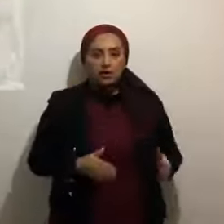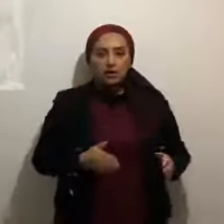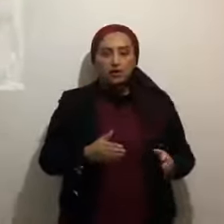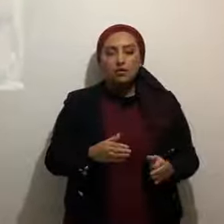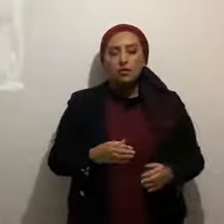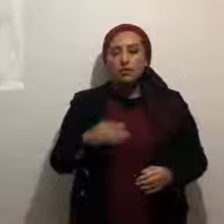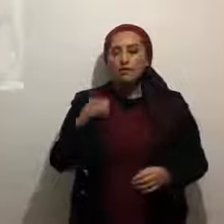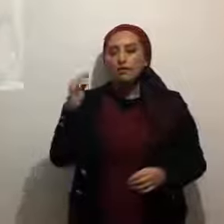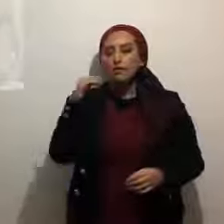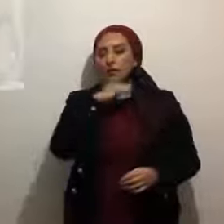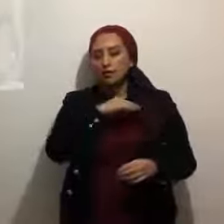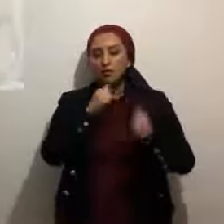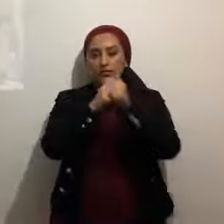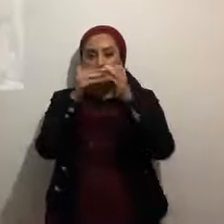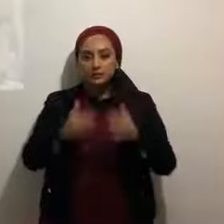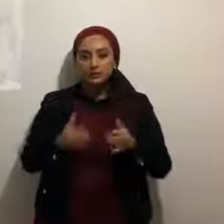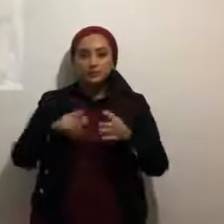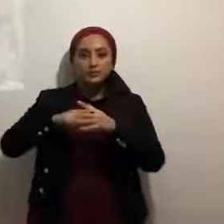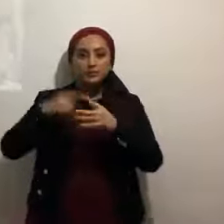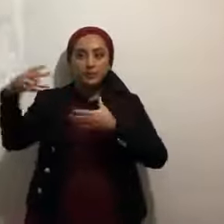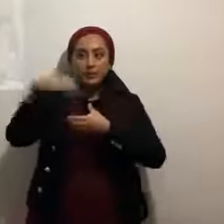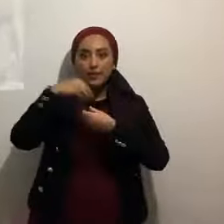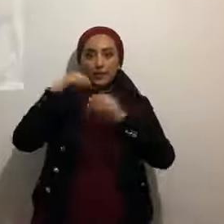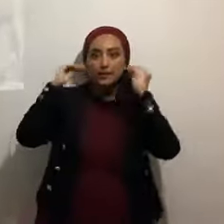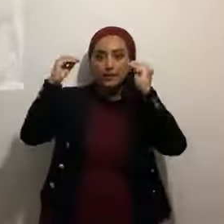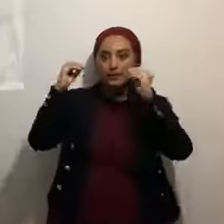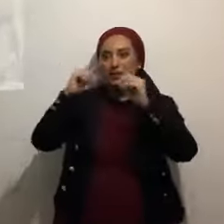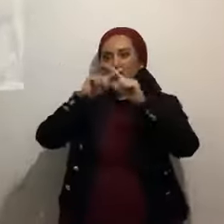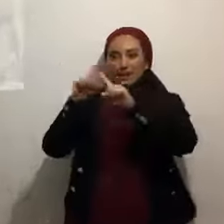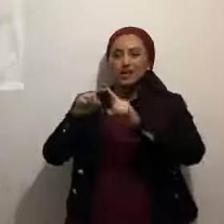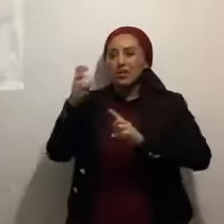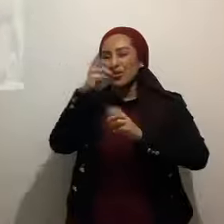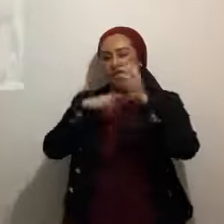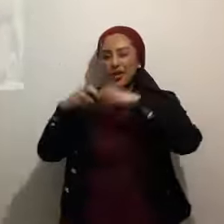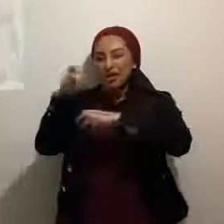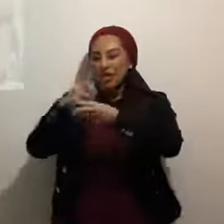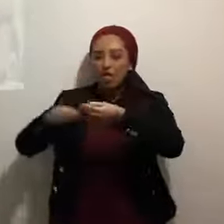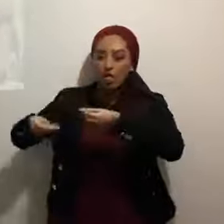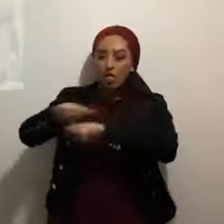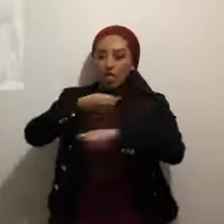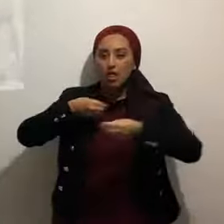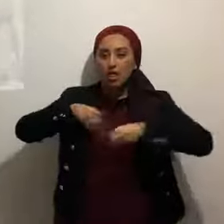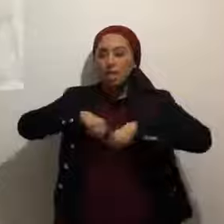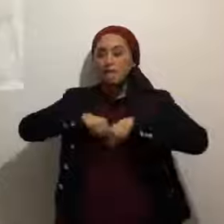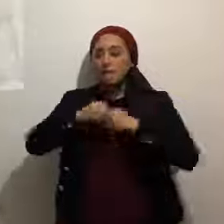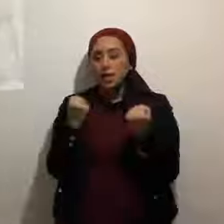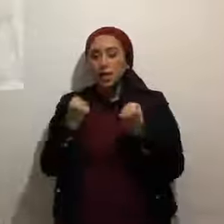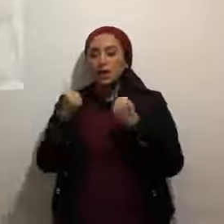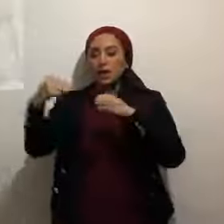apóstoles. Y empiezan a meterte ideas y te sobornan, te corrompen y entran cantidad de